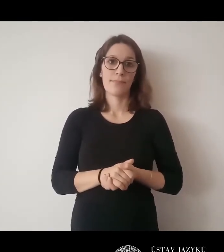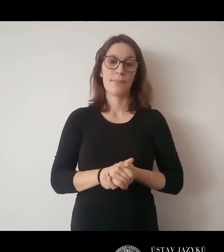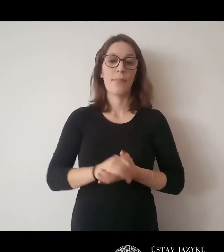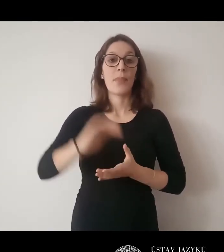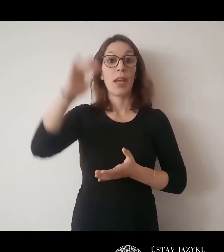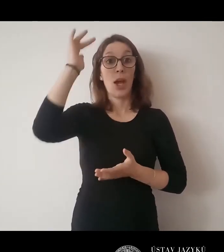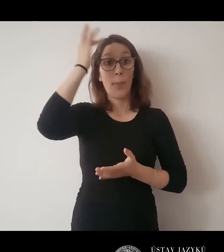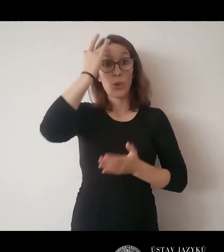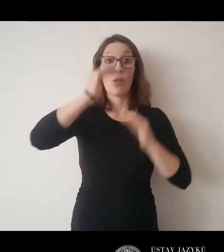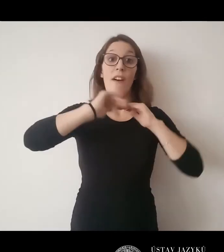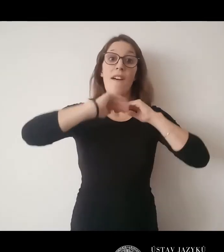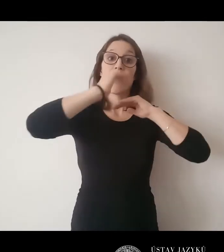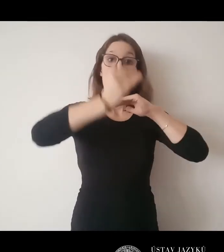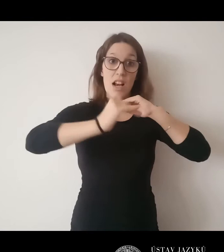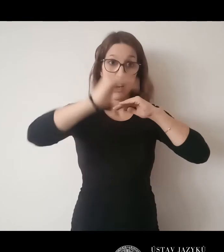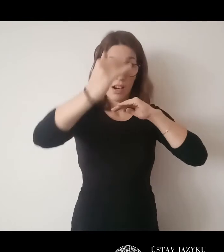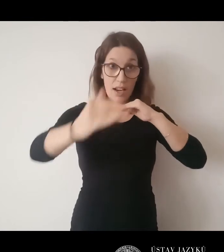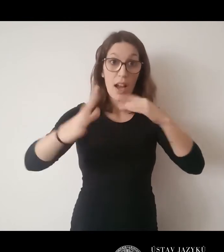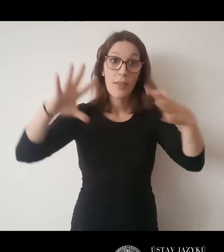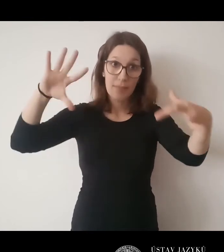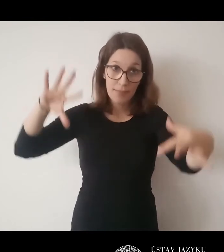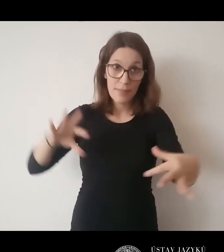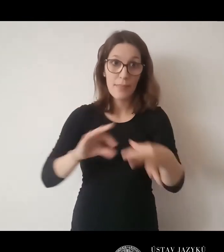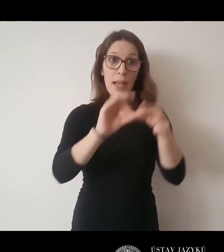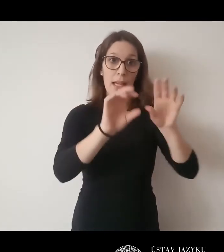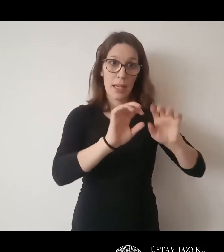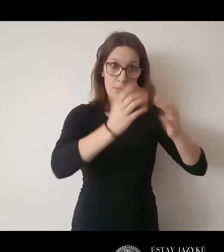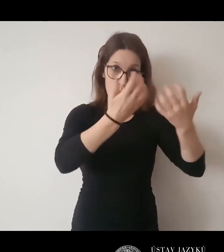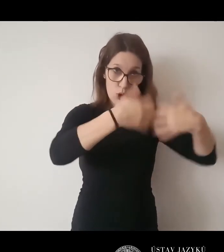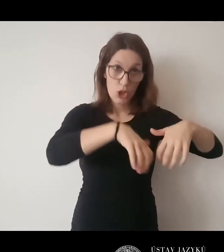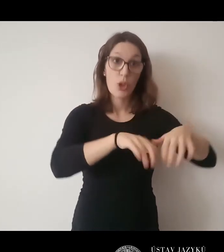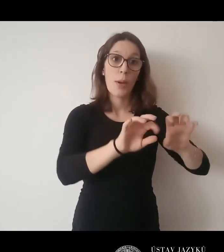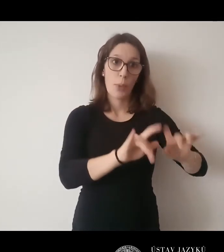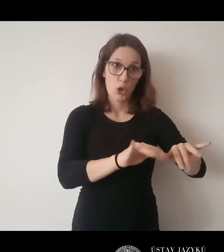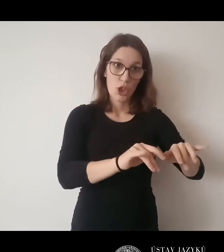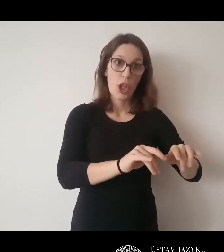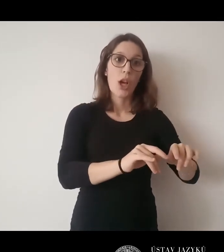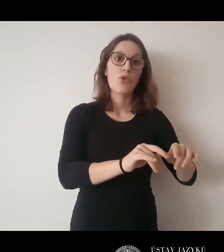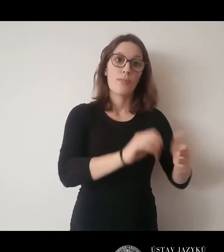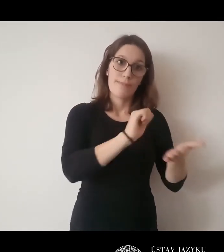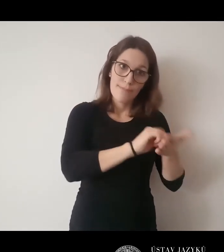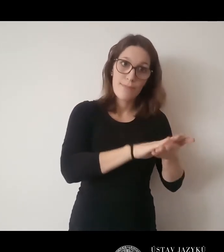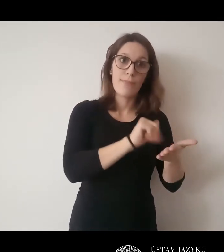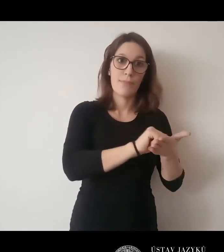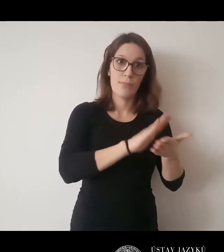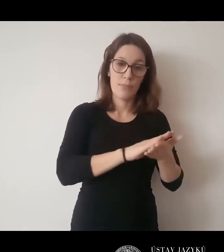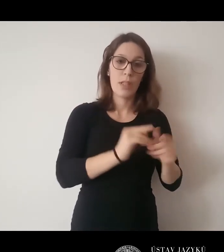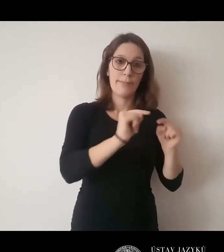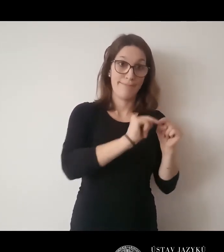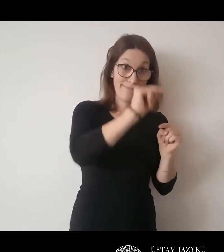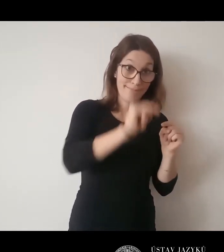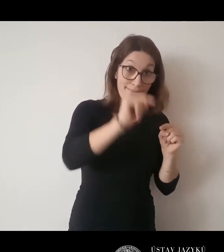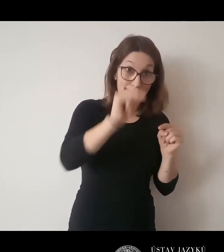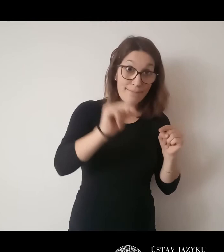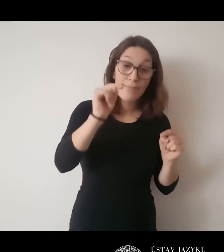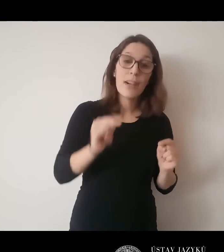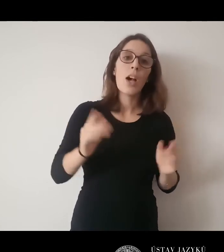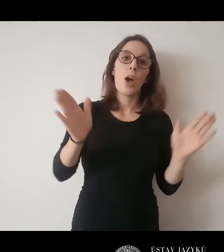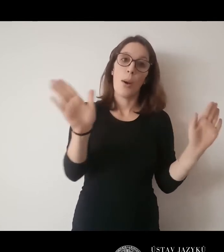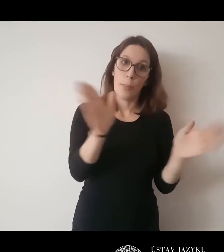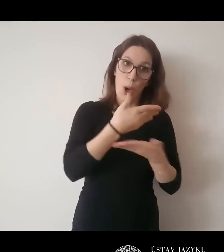snímá mozkové vlny a ty následně promítá prostřednictvím programu do počítače, které vlastně veškerá